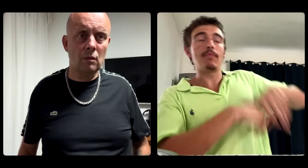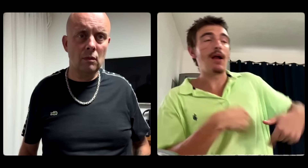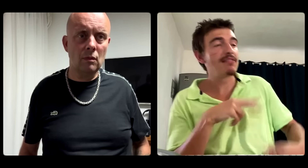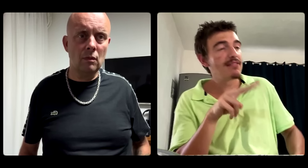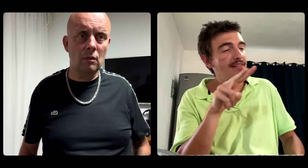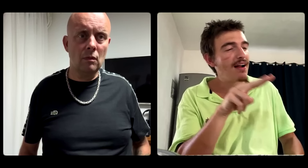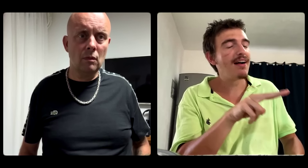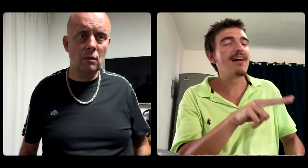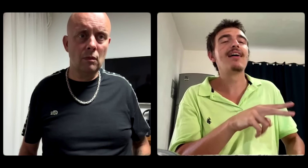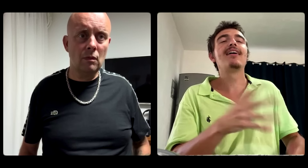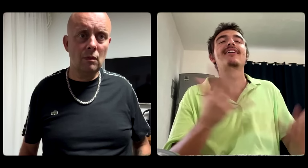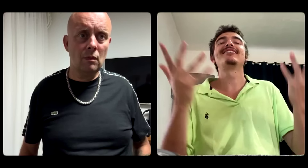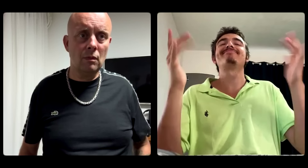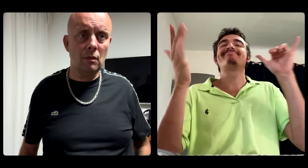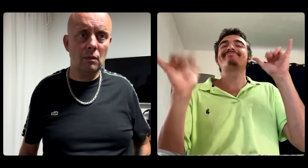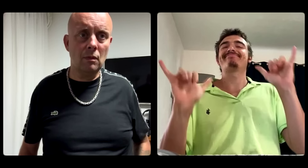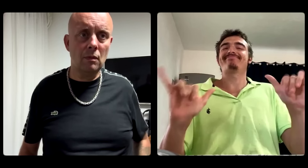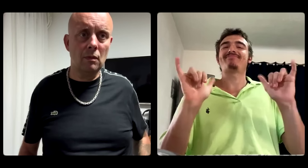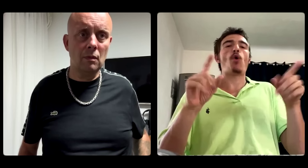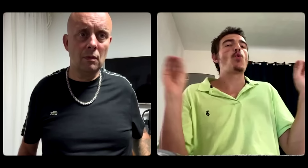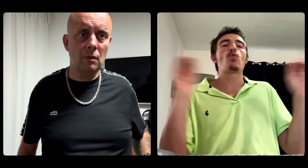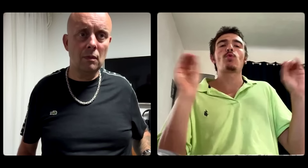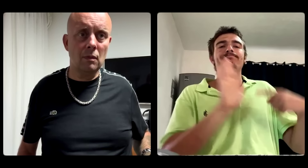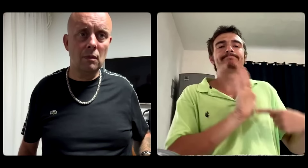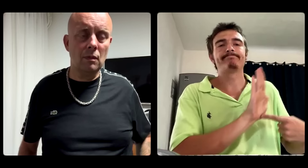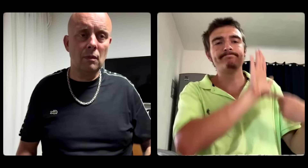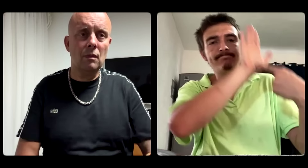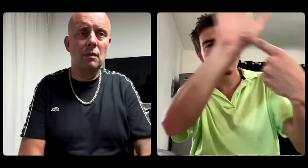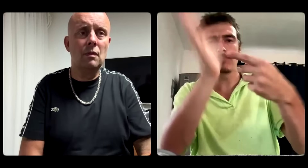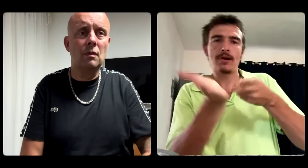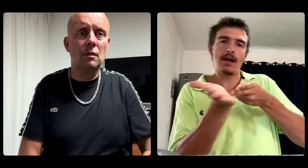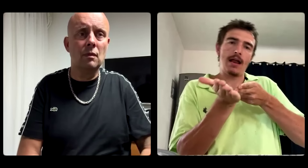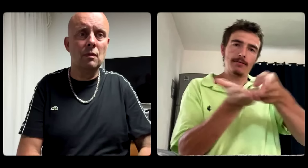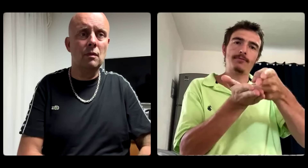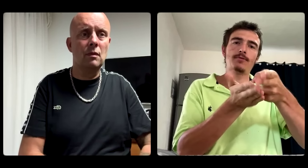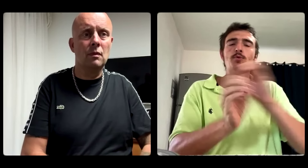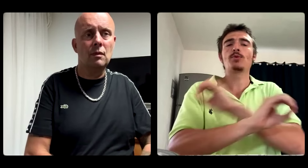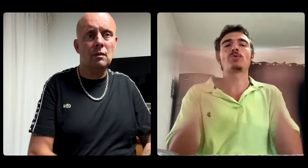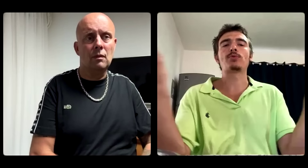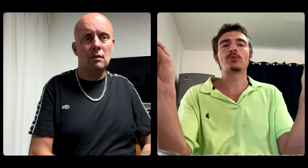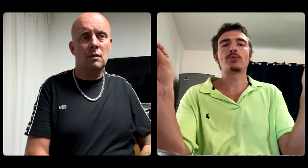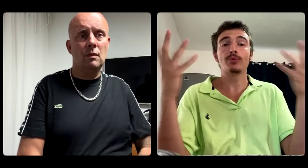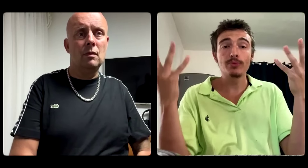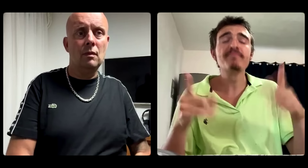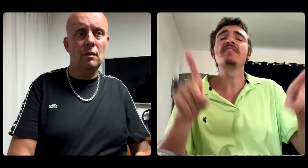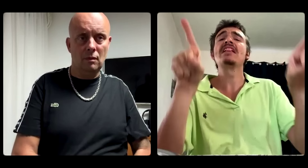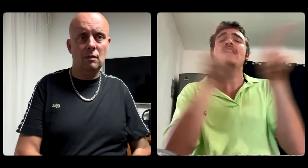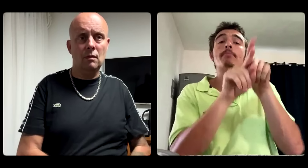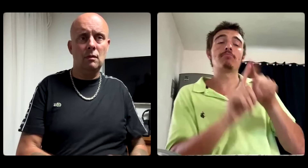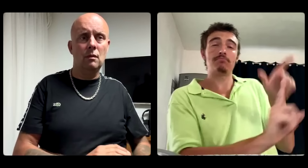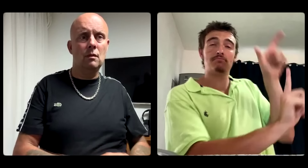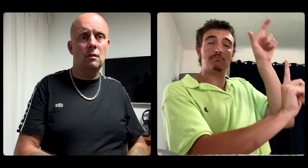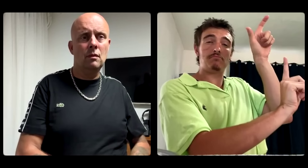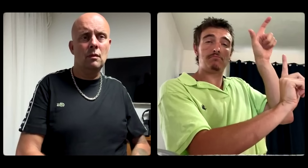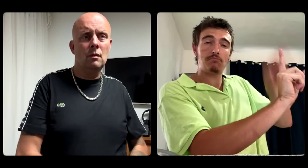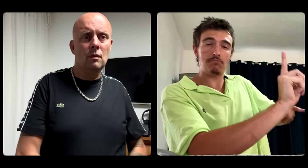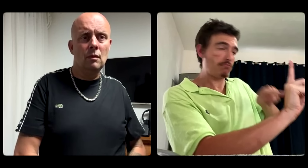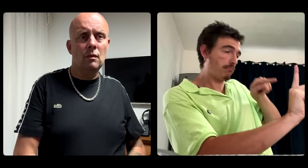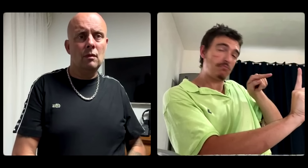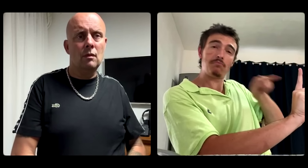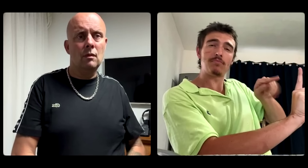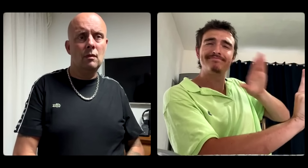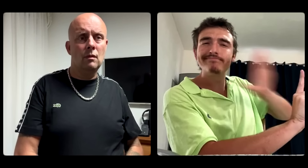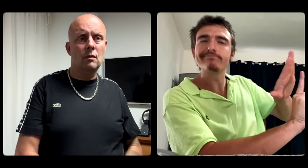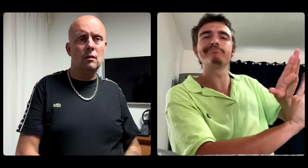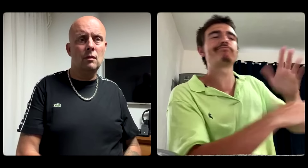Nee. Ik werd gewoon niet geslingerd.